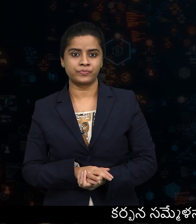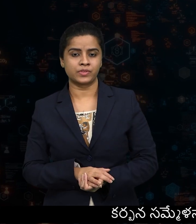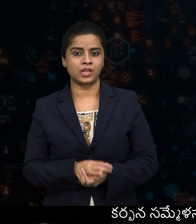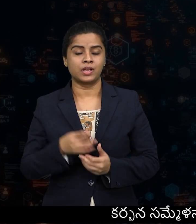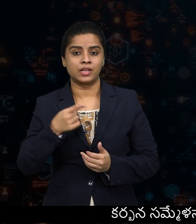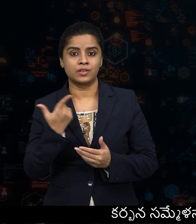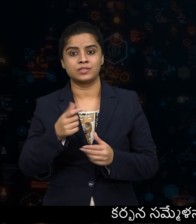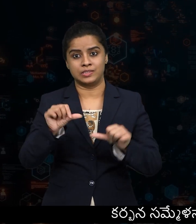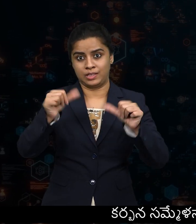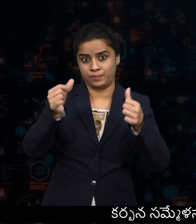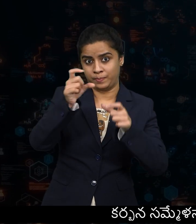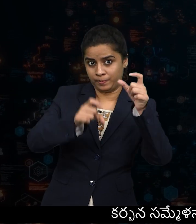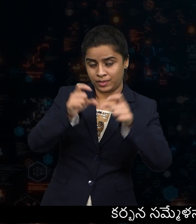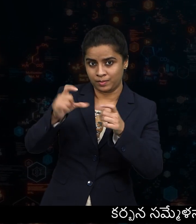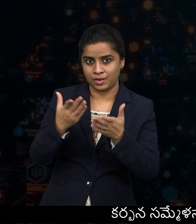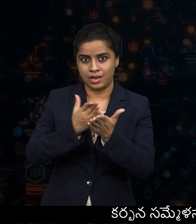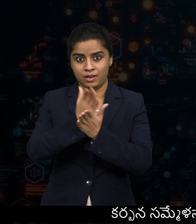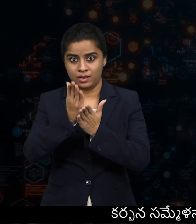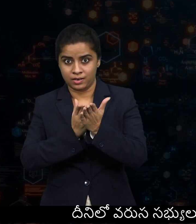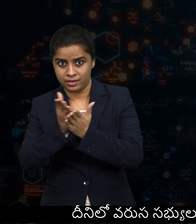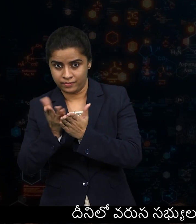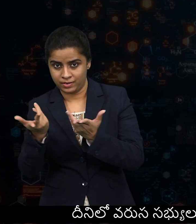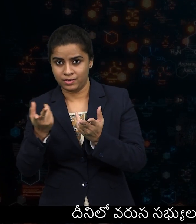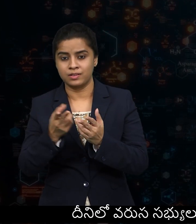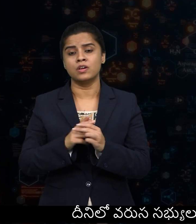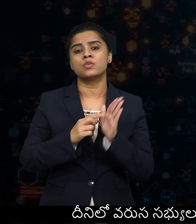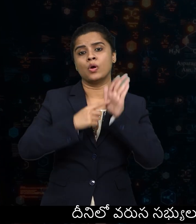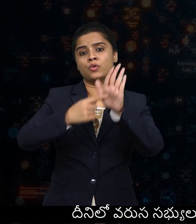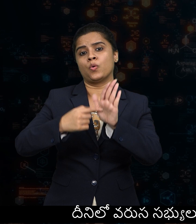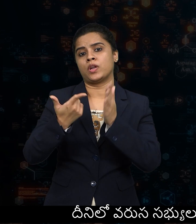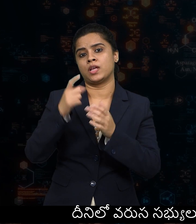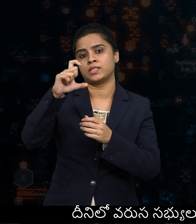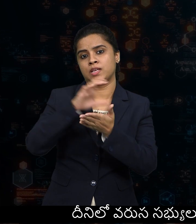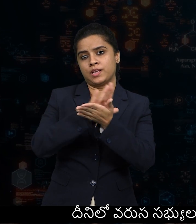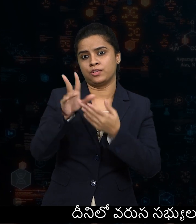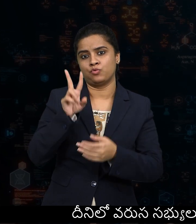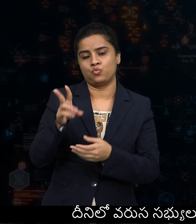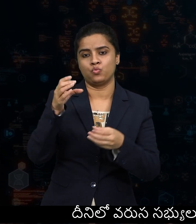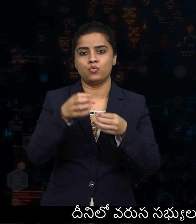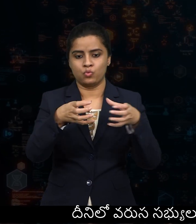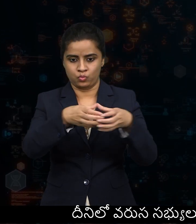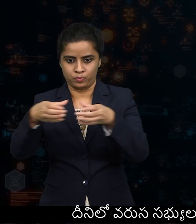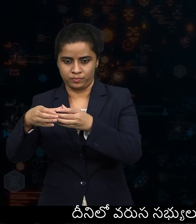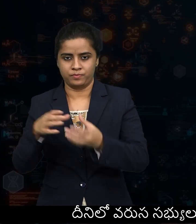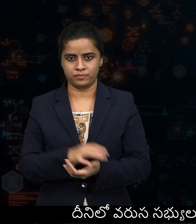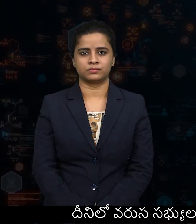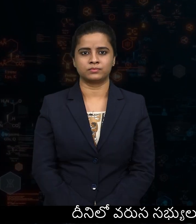కర్బన సమ్మేళనాల సమూహం లేదా తరగతి. దీనిలో వరుస సభ్యులు ఒక CH2 సమూహంతో